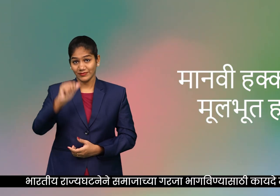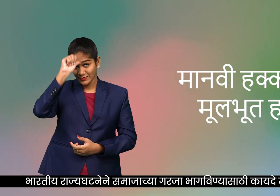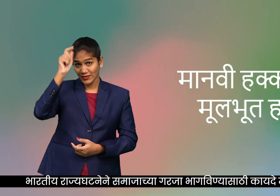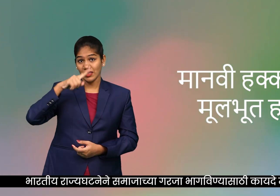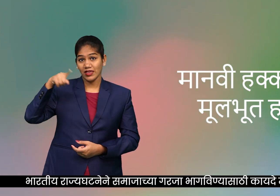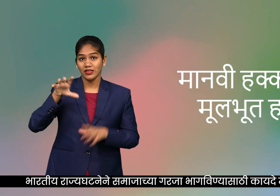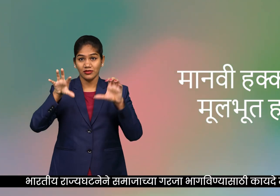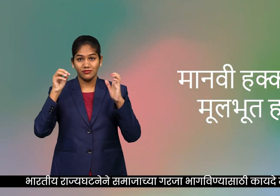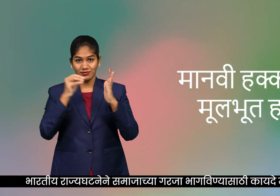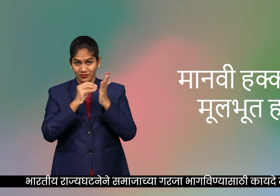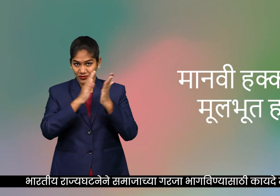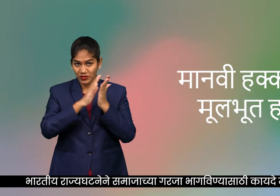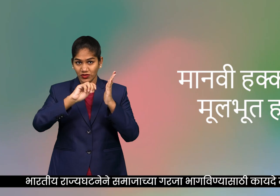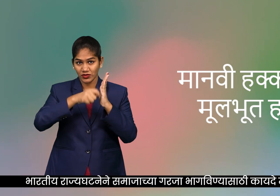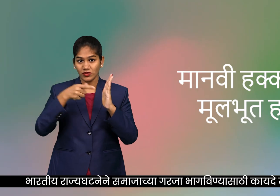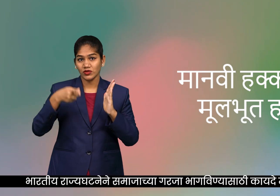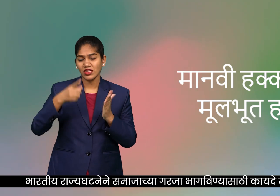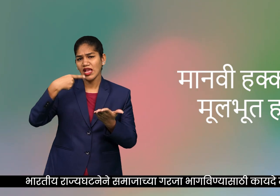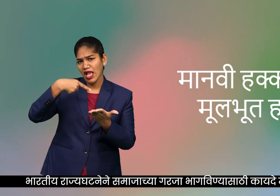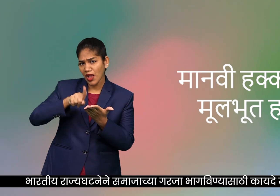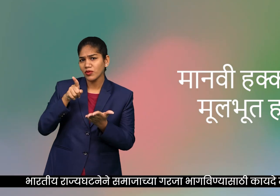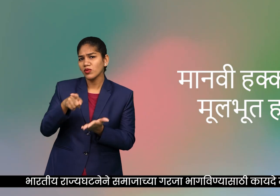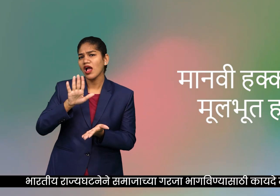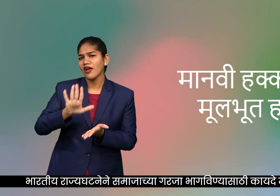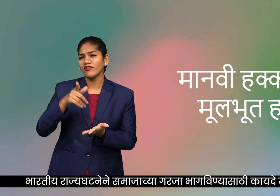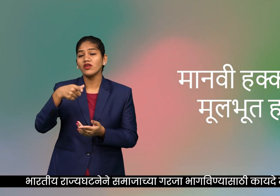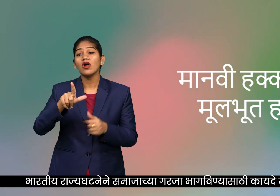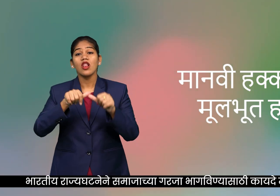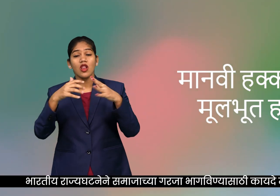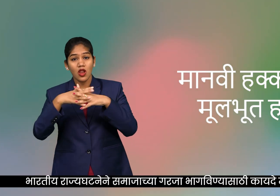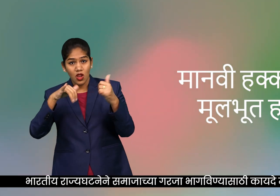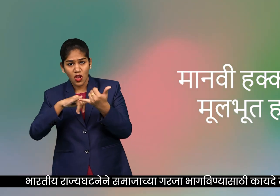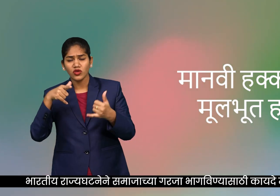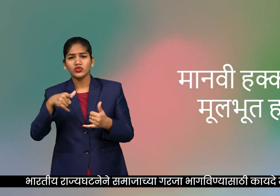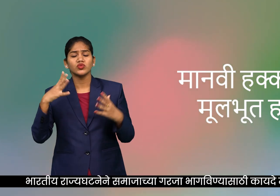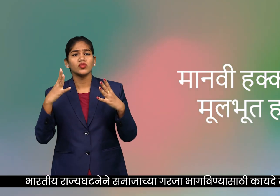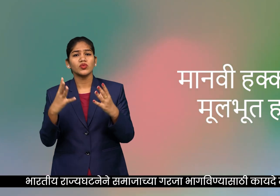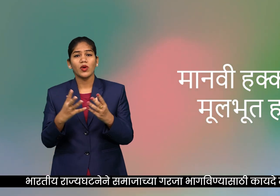भारतीय राज्यघटनेने समाजाच्या गरज भागविण्यासाठी कायदे मंजूर केले आहेत.